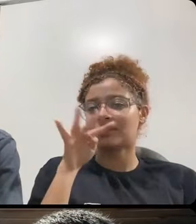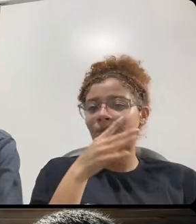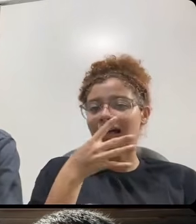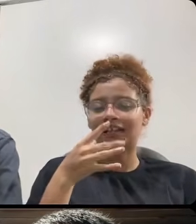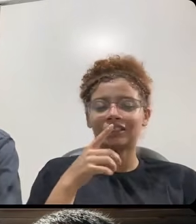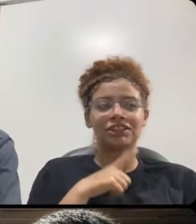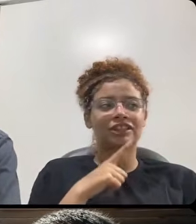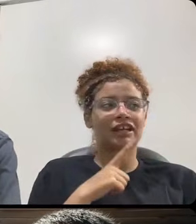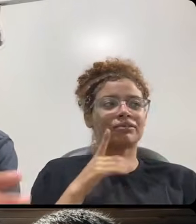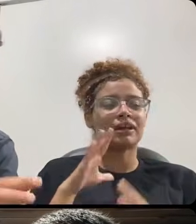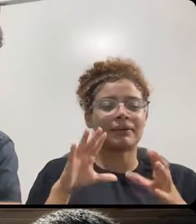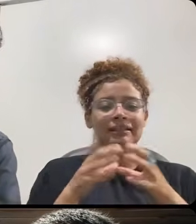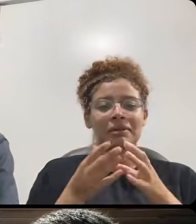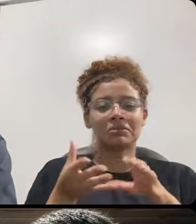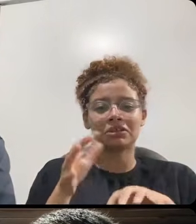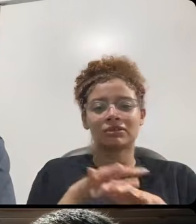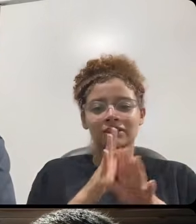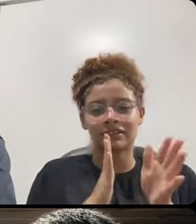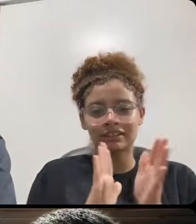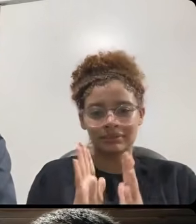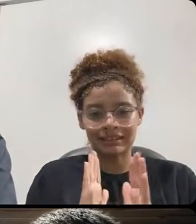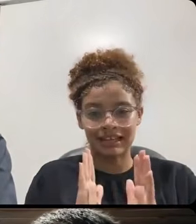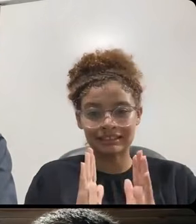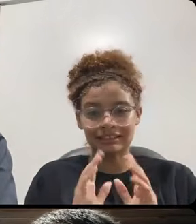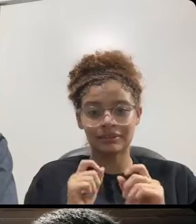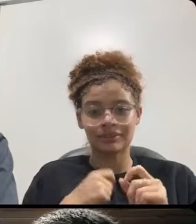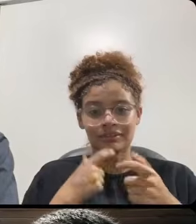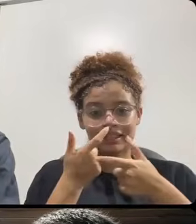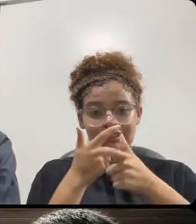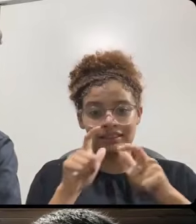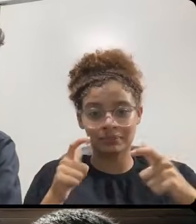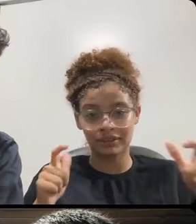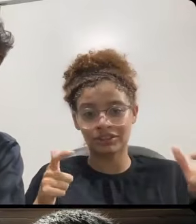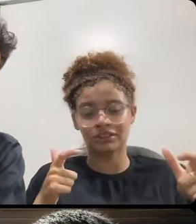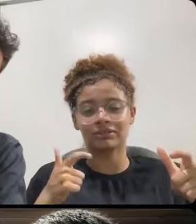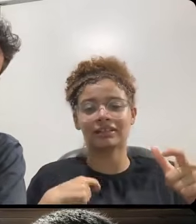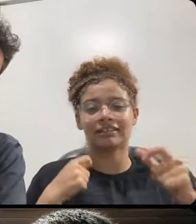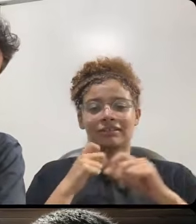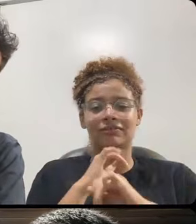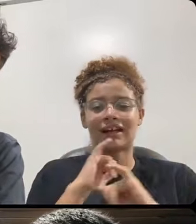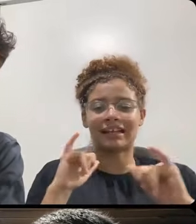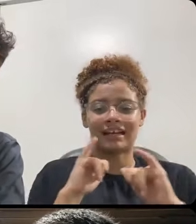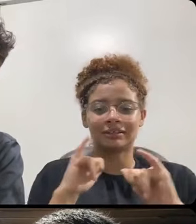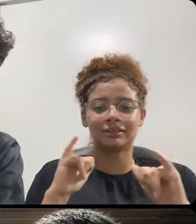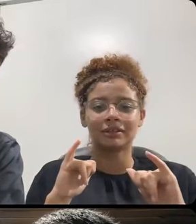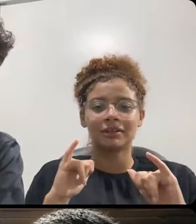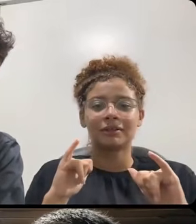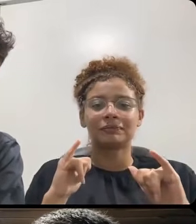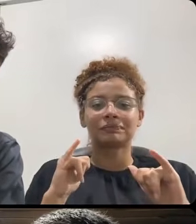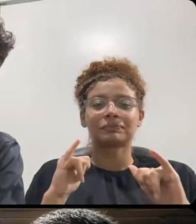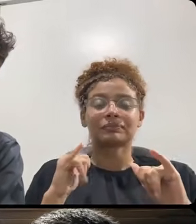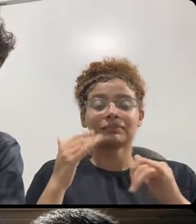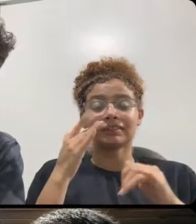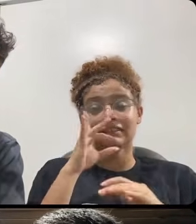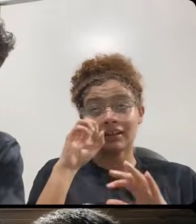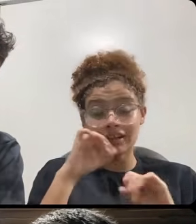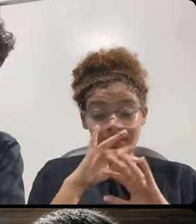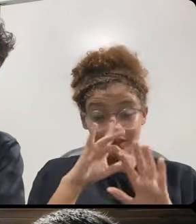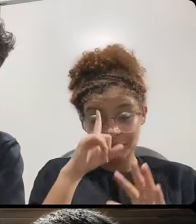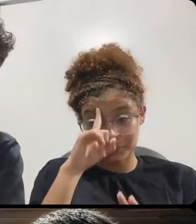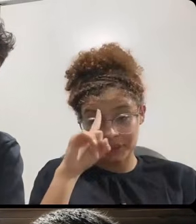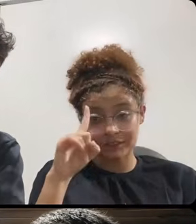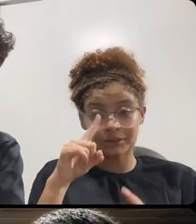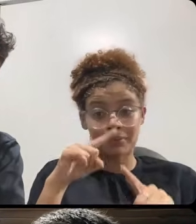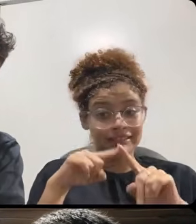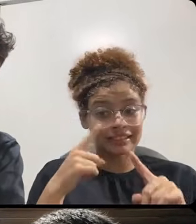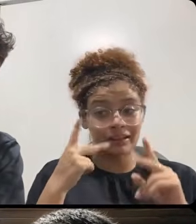na Quadrangular, a gente tem o Departamento de Inclusão e Acessibilidade. Então, isso está se expandindo, está sendo... Amém. Que benção. Glória